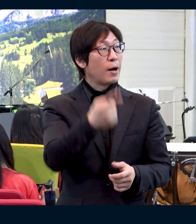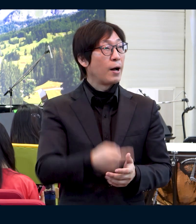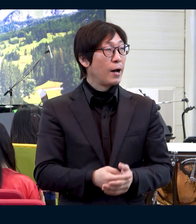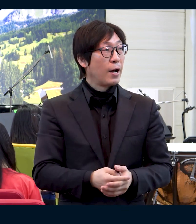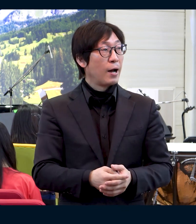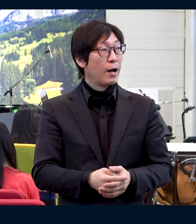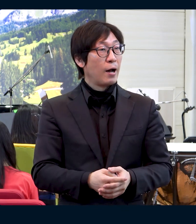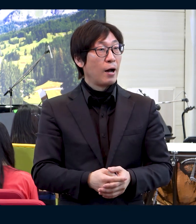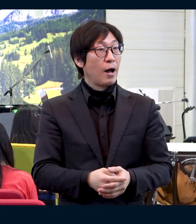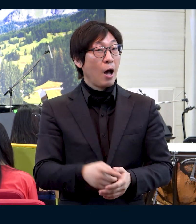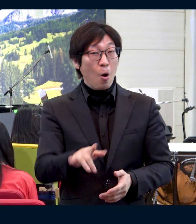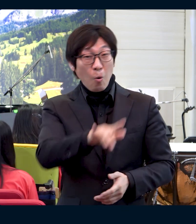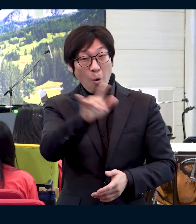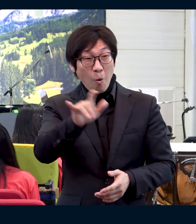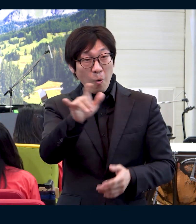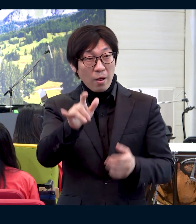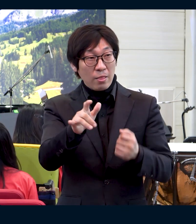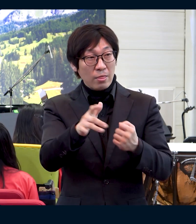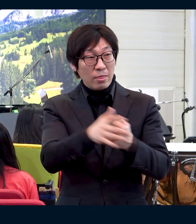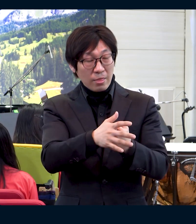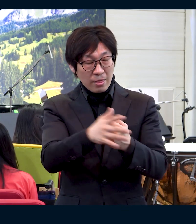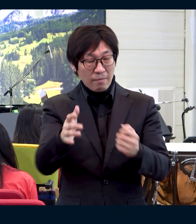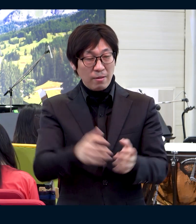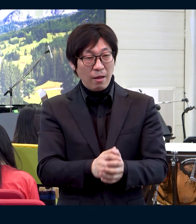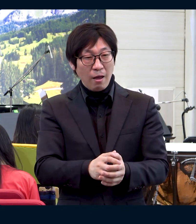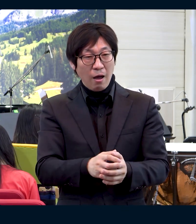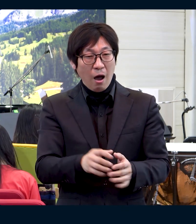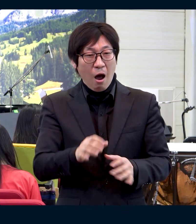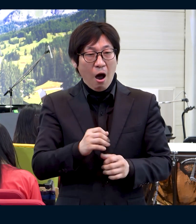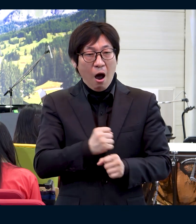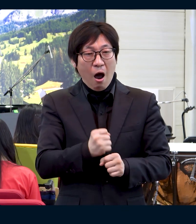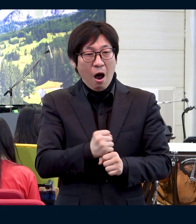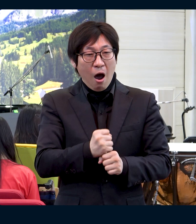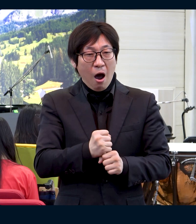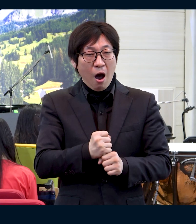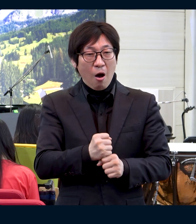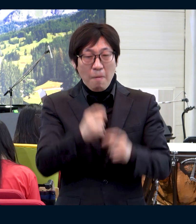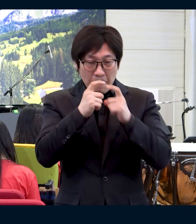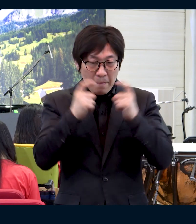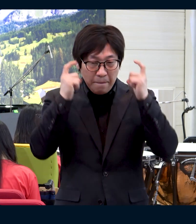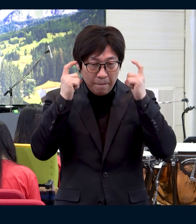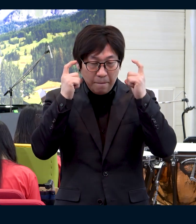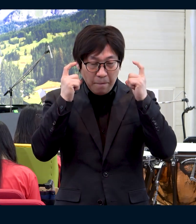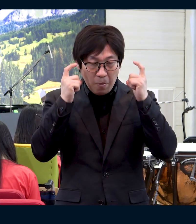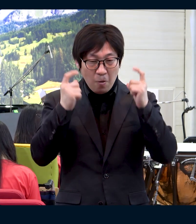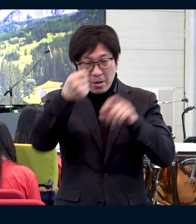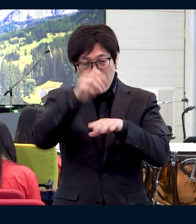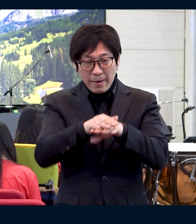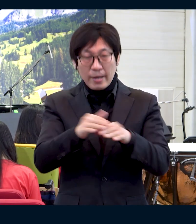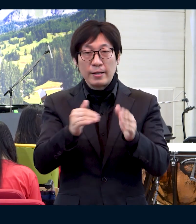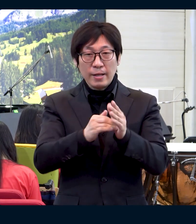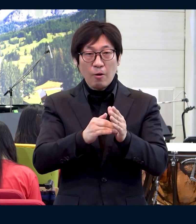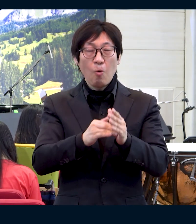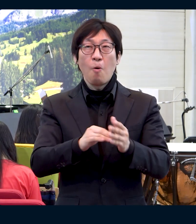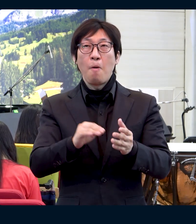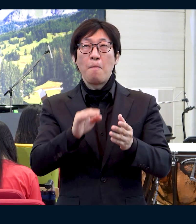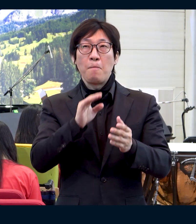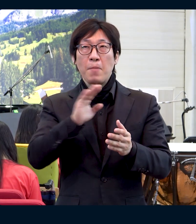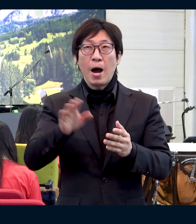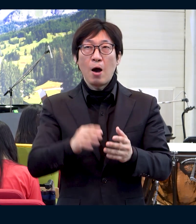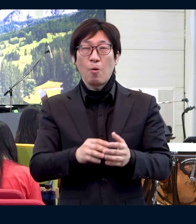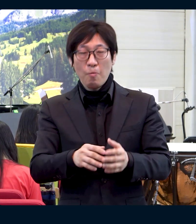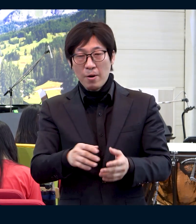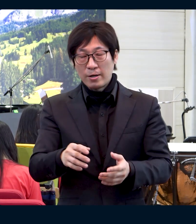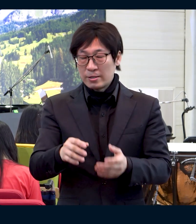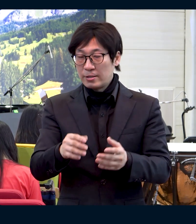해도 언제 또 터질지 모르는 그런 코로나 상황 가운데서 마스크를 끼고 매 예배가 끝나고 시작하기 전에